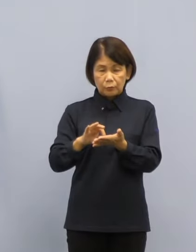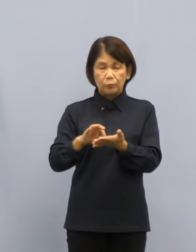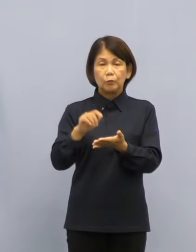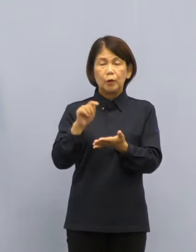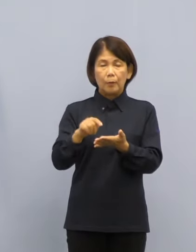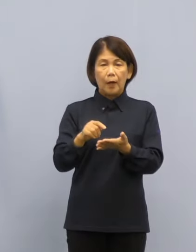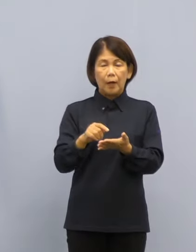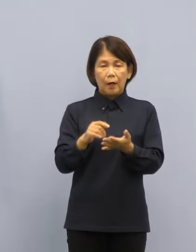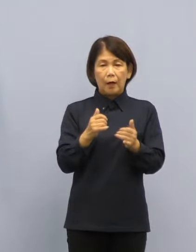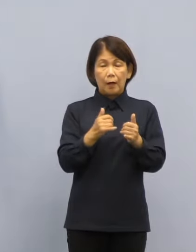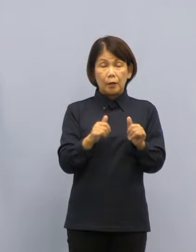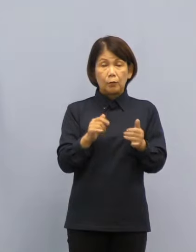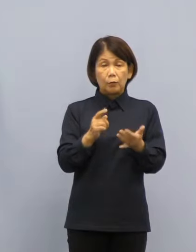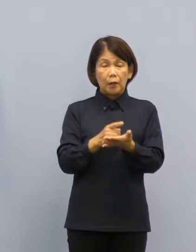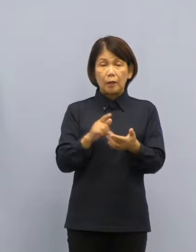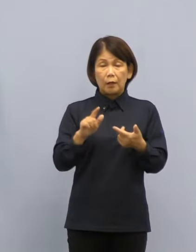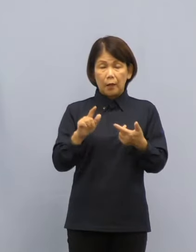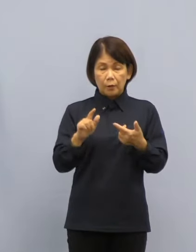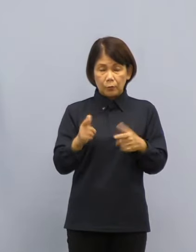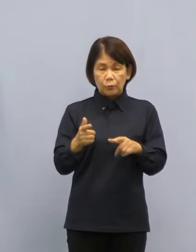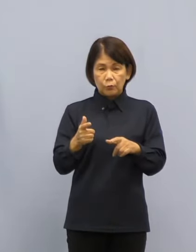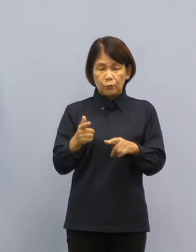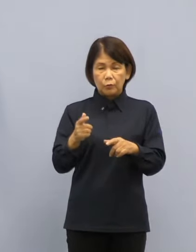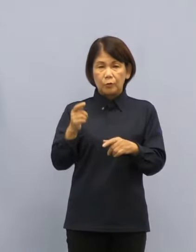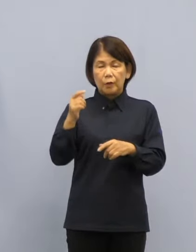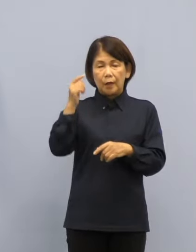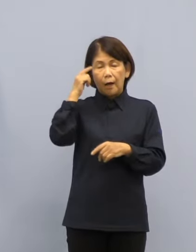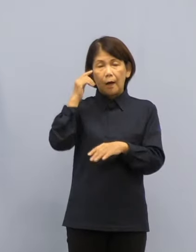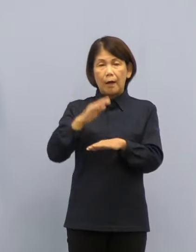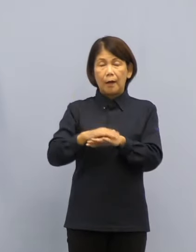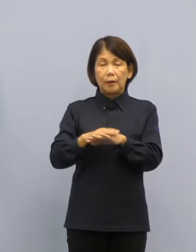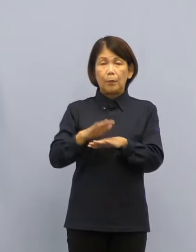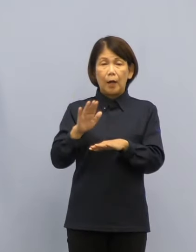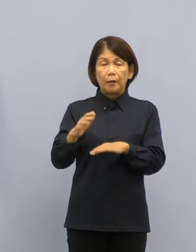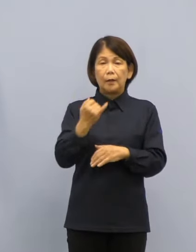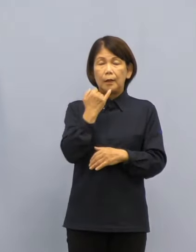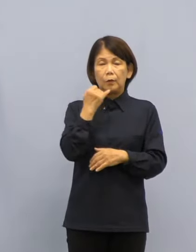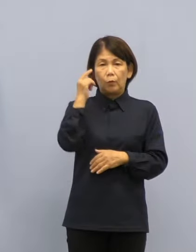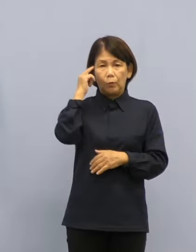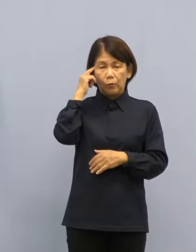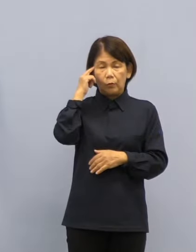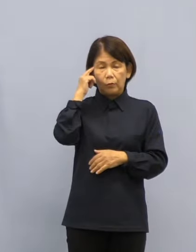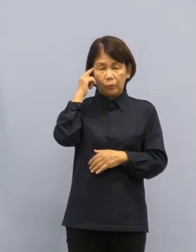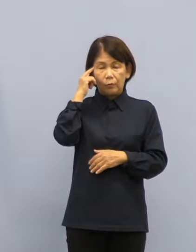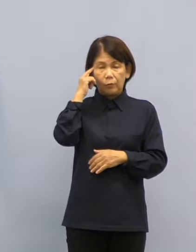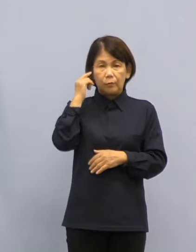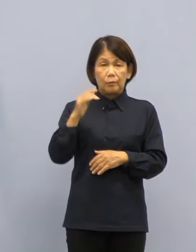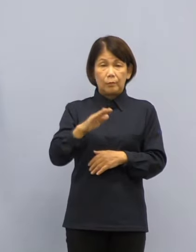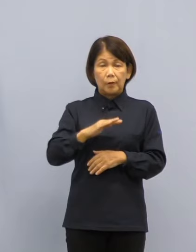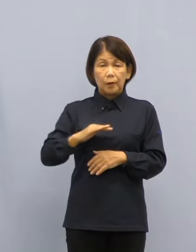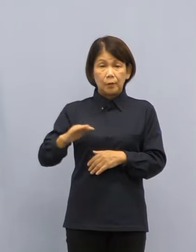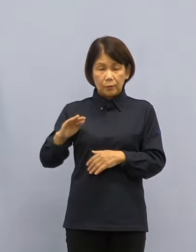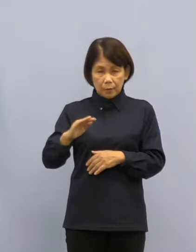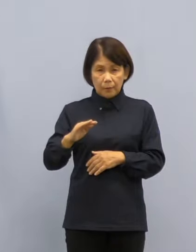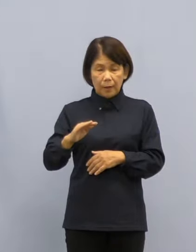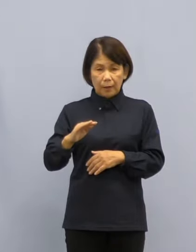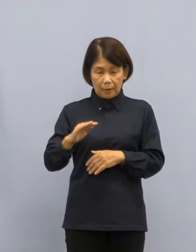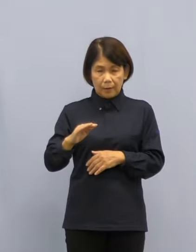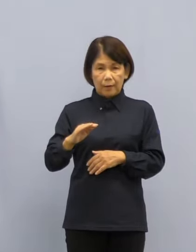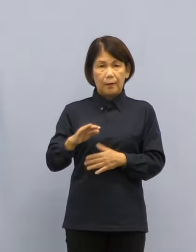運営主体があってのことだと思いますので我々としてはやっぱり先ほど申し上げた通り利用